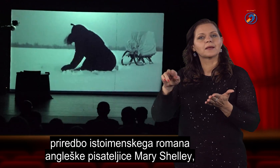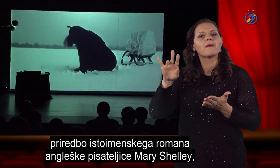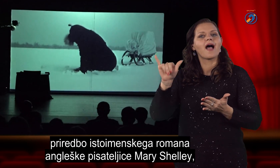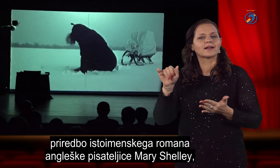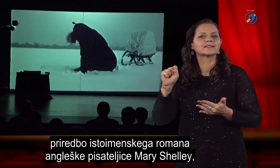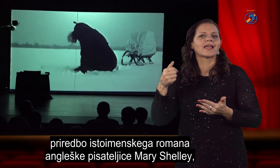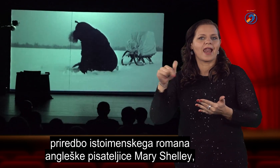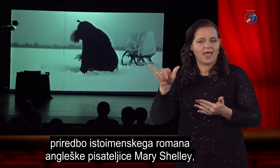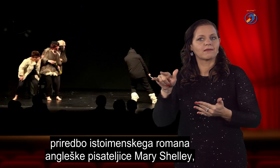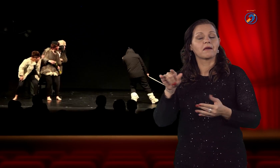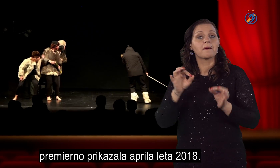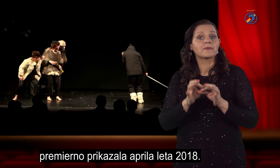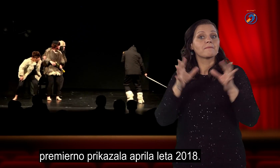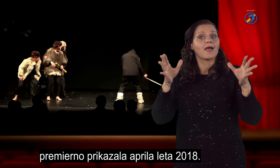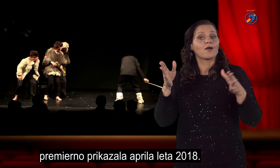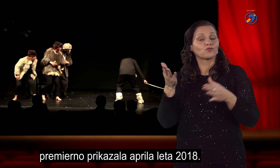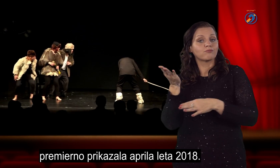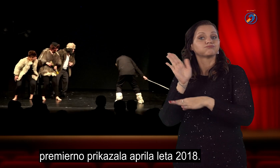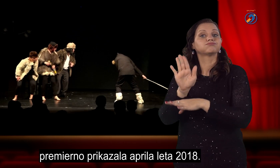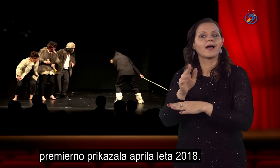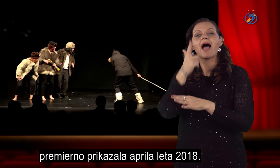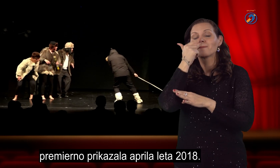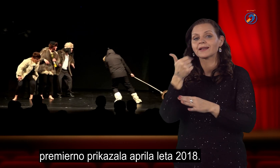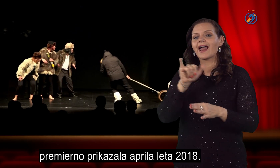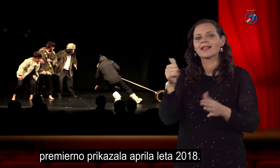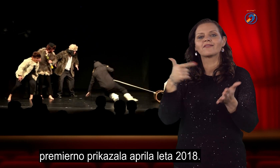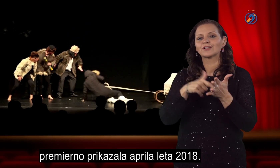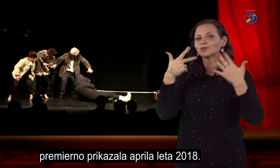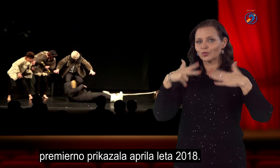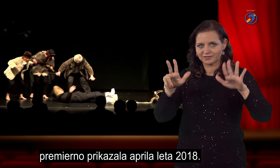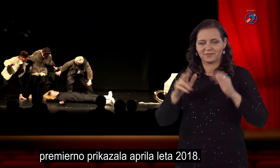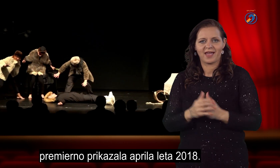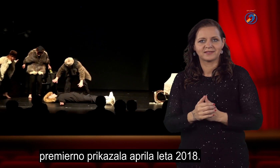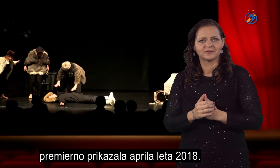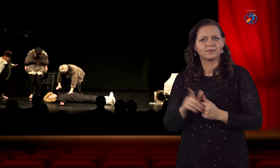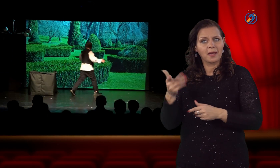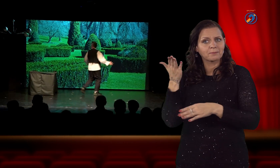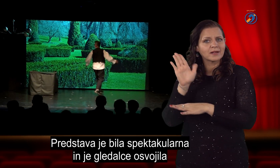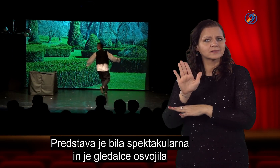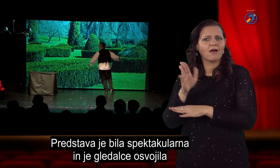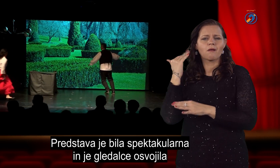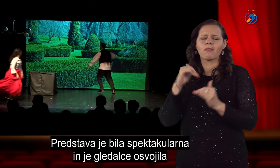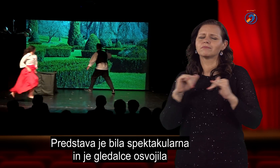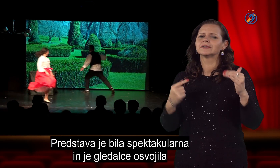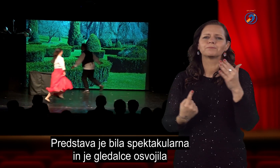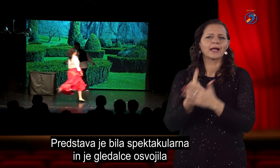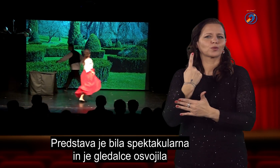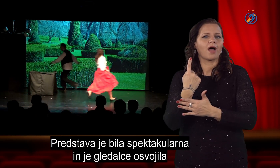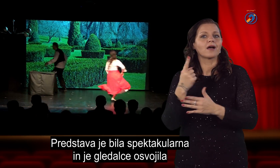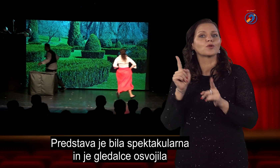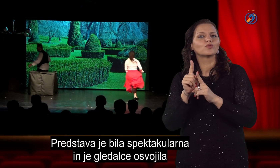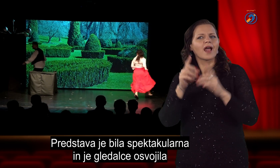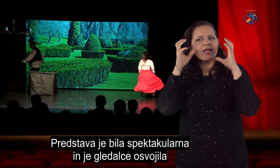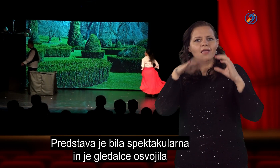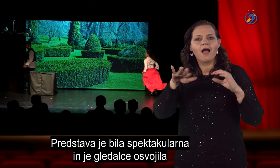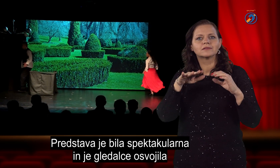pisateljice Mary Shelley, premierno prikazala aprila leta 2018. Predstava je bila